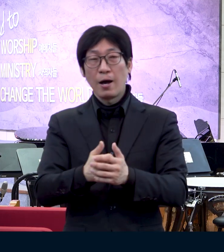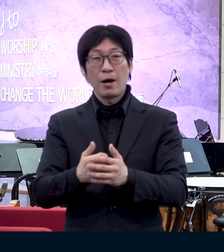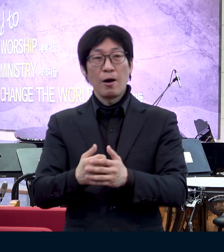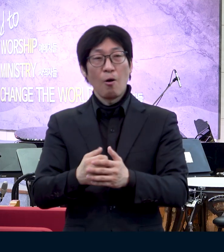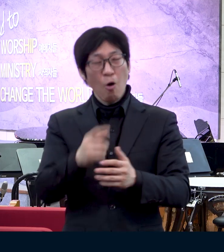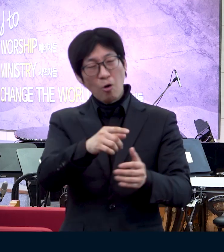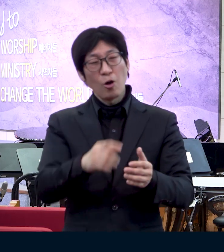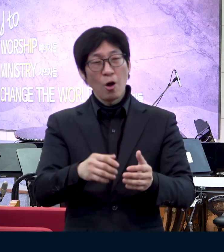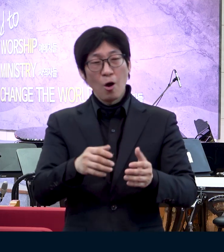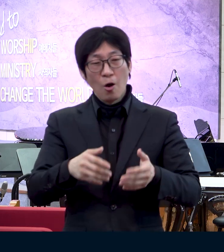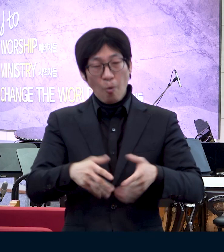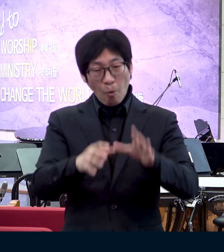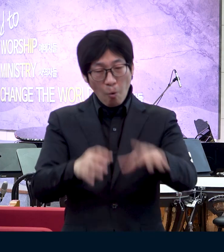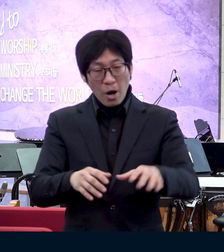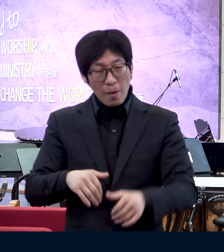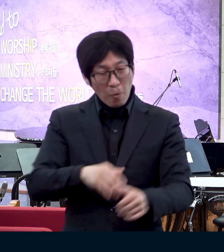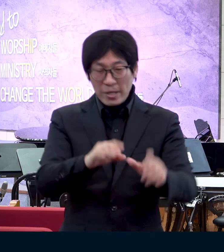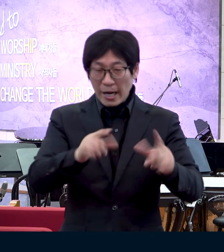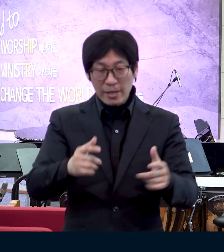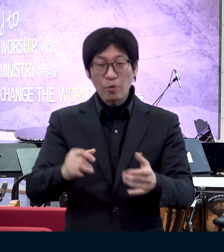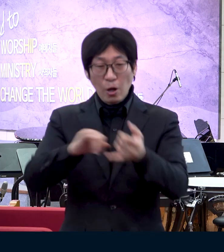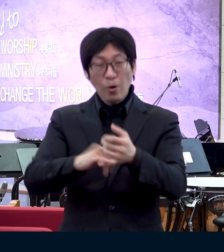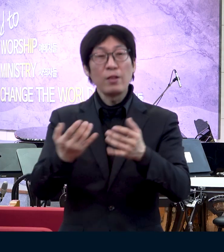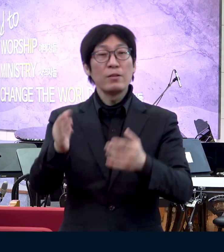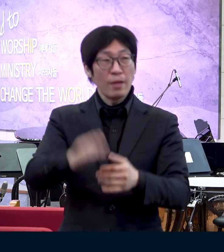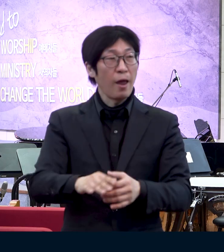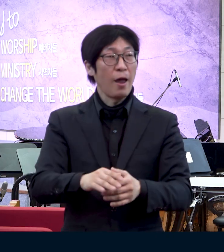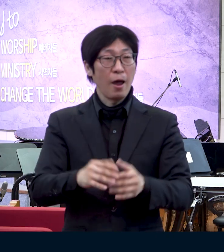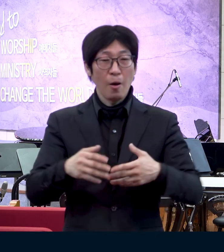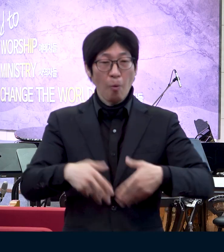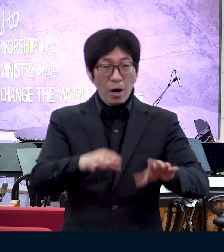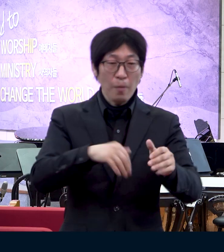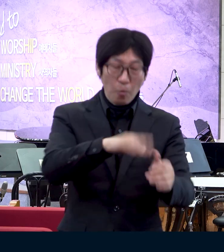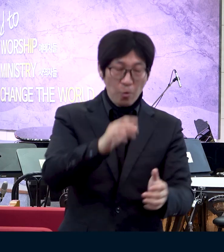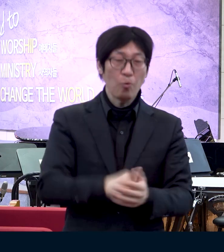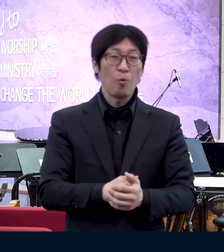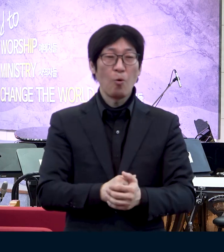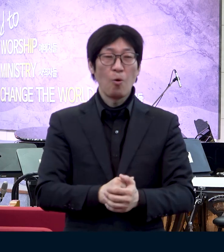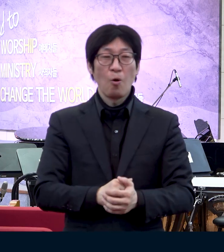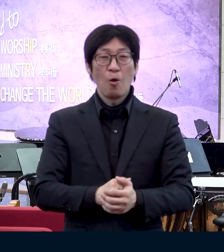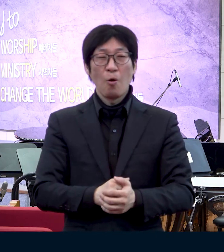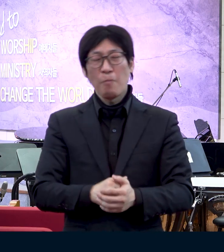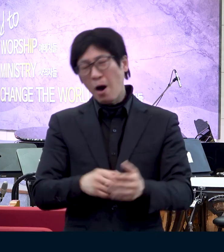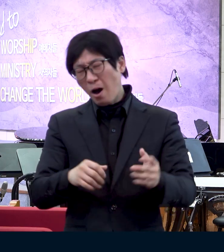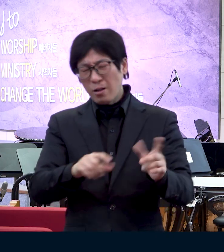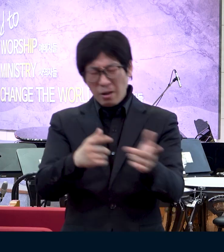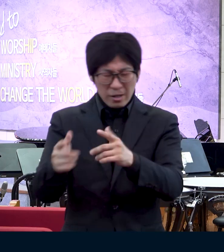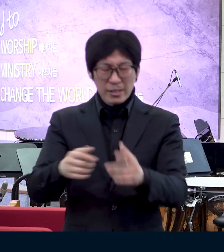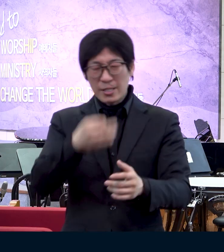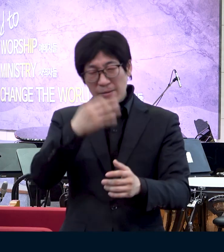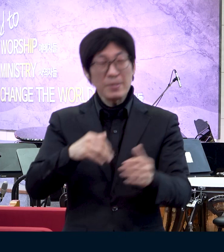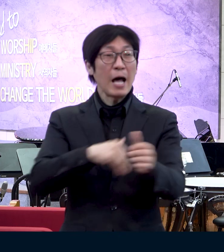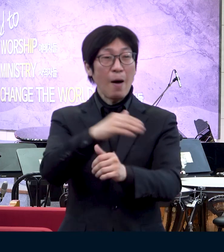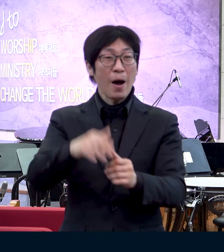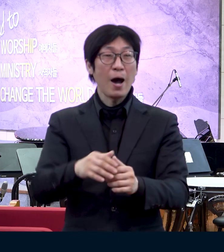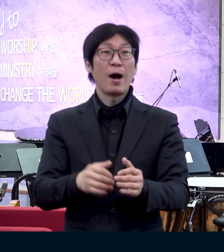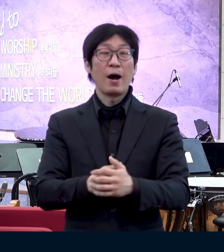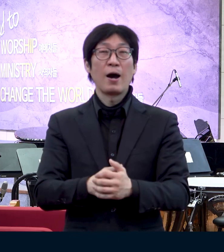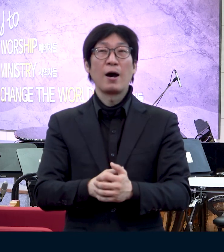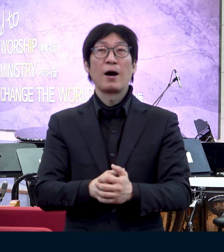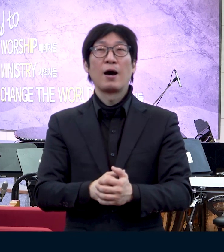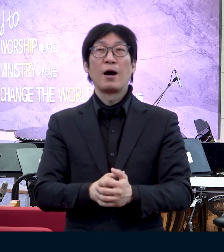전기세부터 내야 돼. 전기세 낼 돈이 없어. 그래야지 전기가 들어오는데. 그래가지고 뭐 여러 가지를 해서